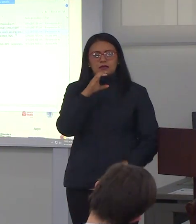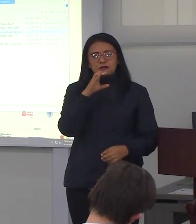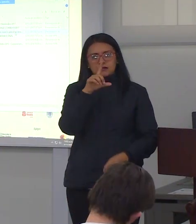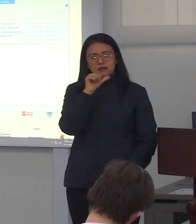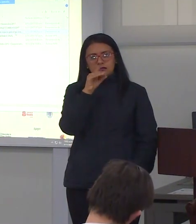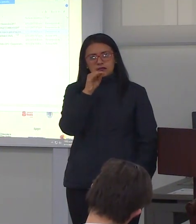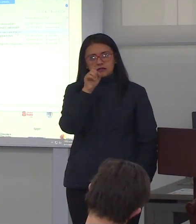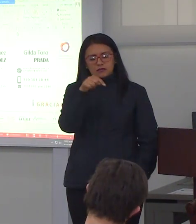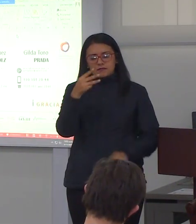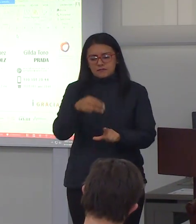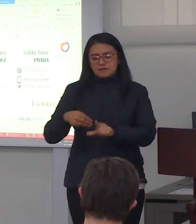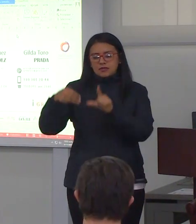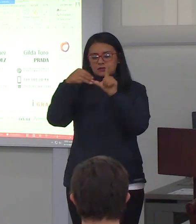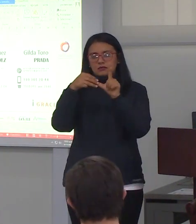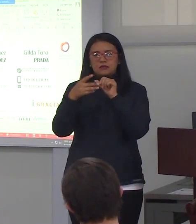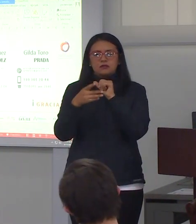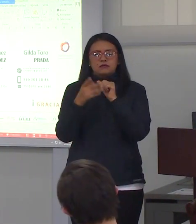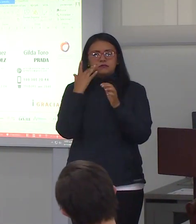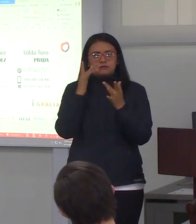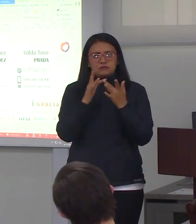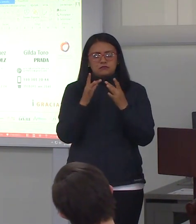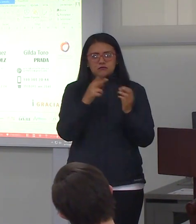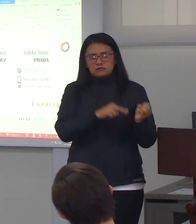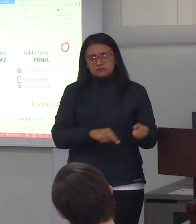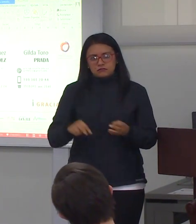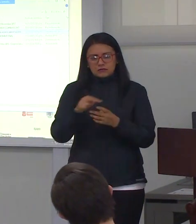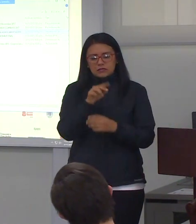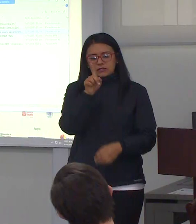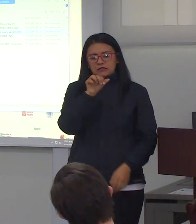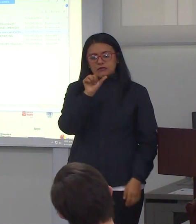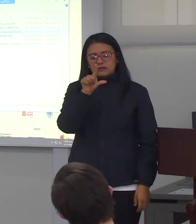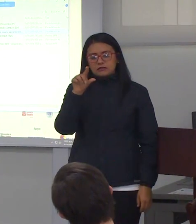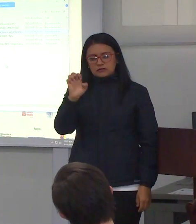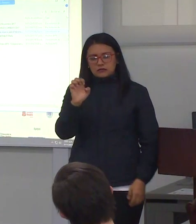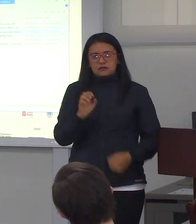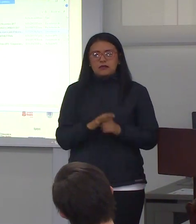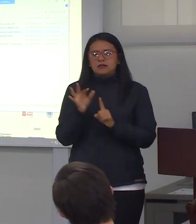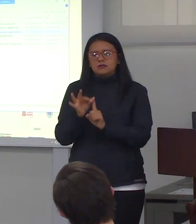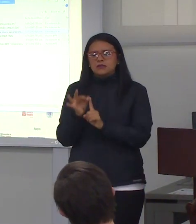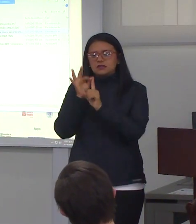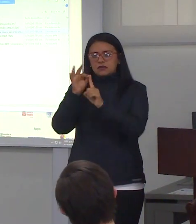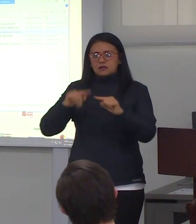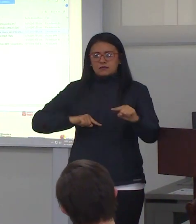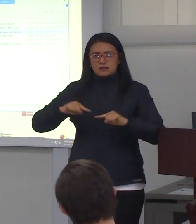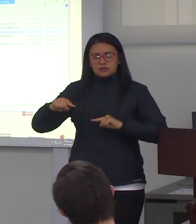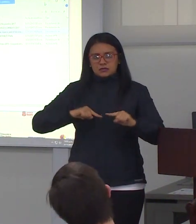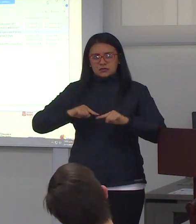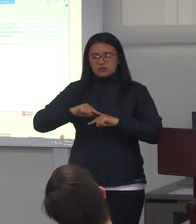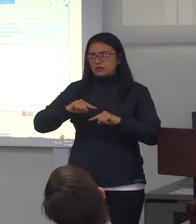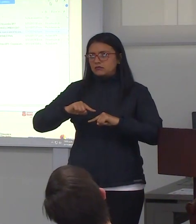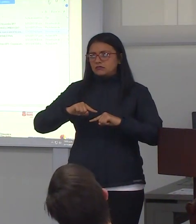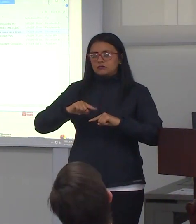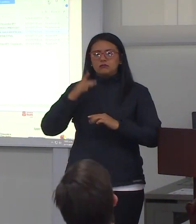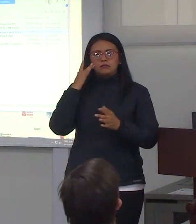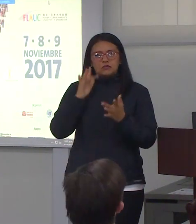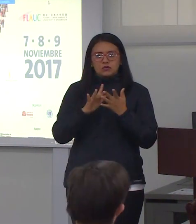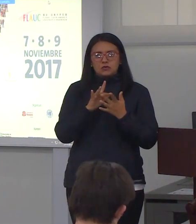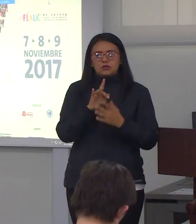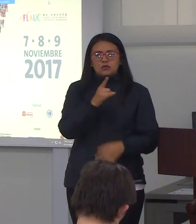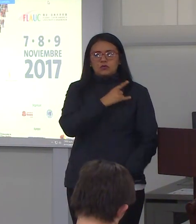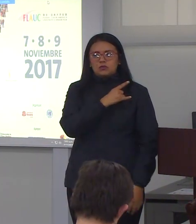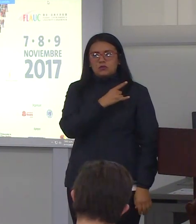magíster en docencia de la universidad de la Salle especialista en administración y gerencia de la